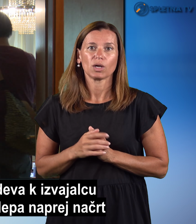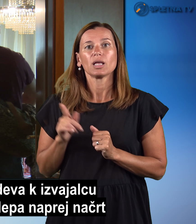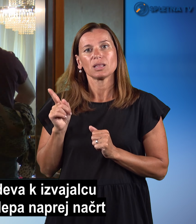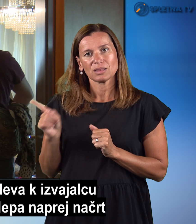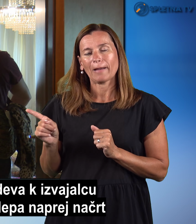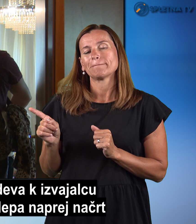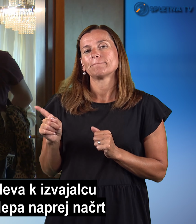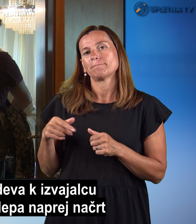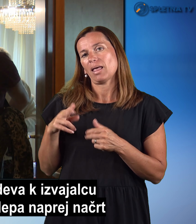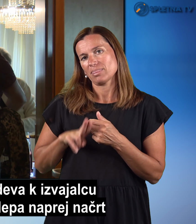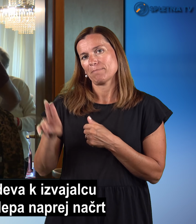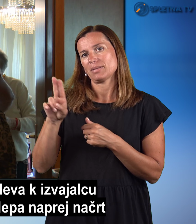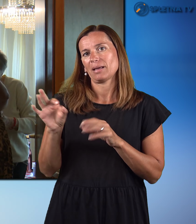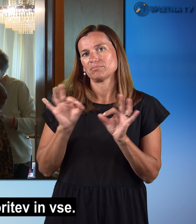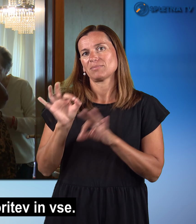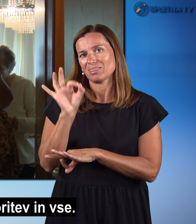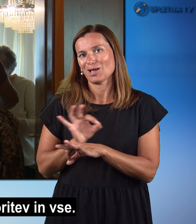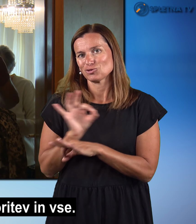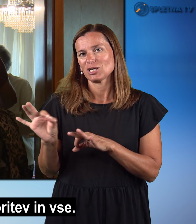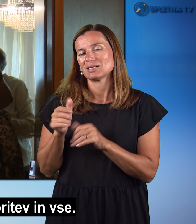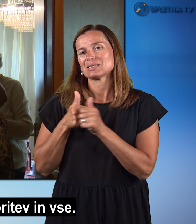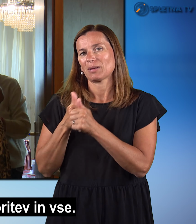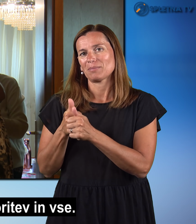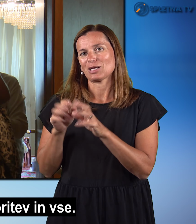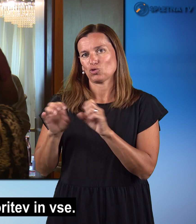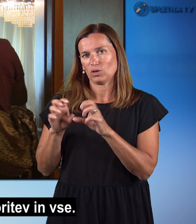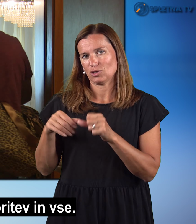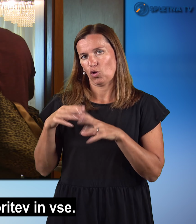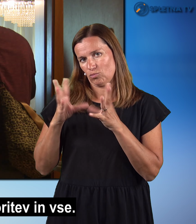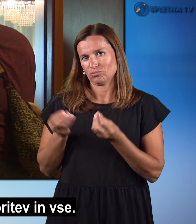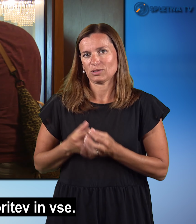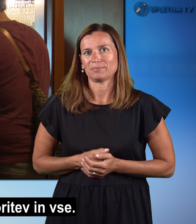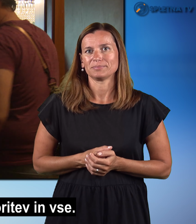in potem tam se sklepa naprej načrt in spremlja storitev in vse.